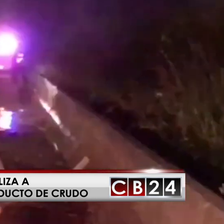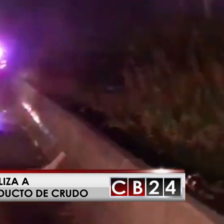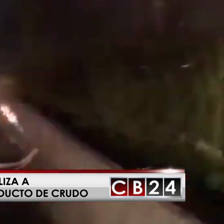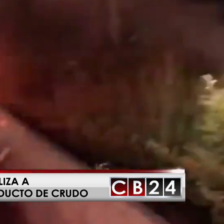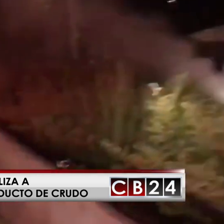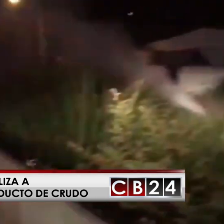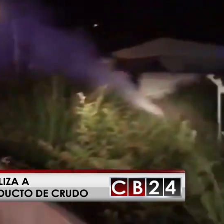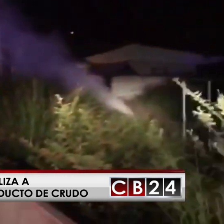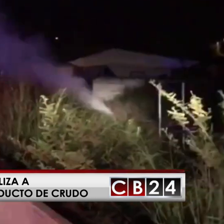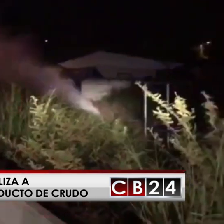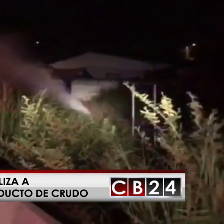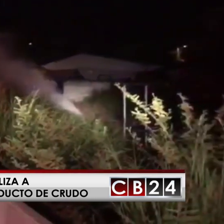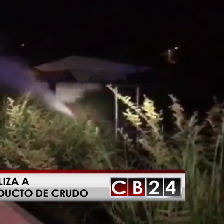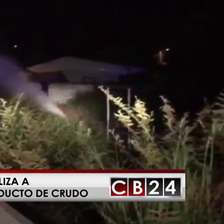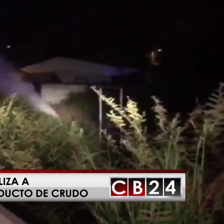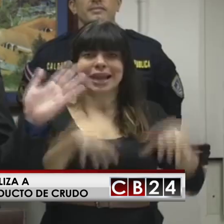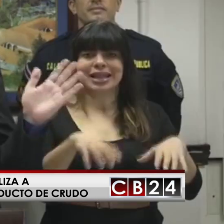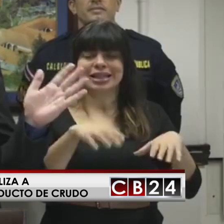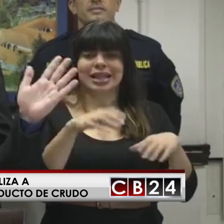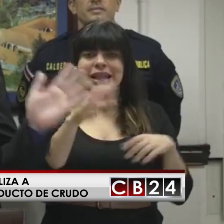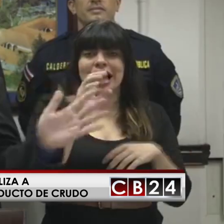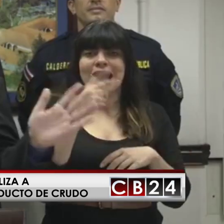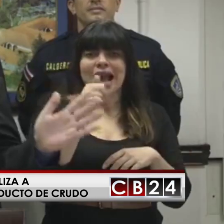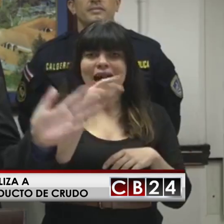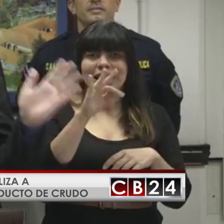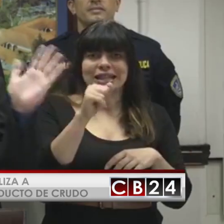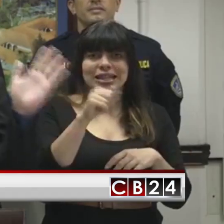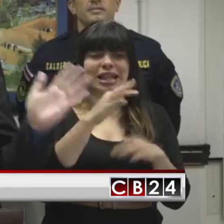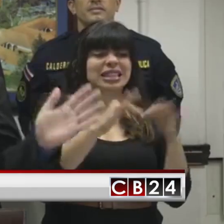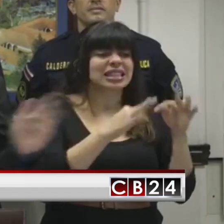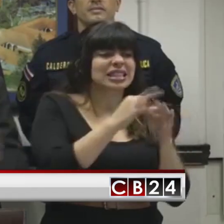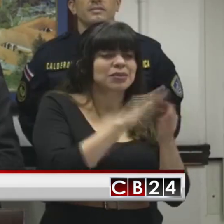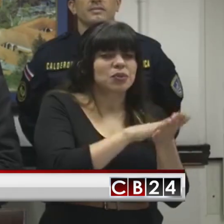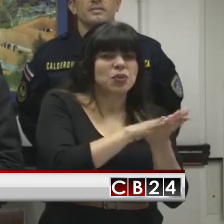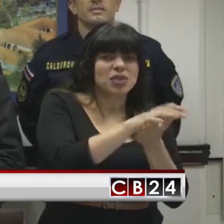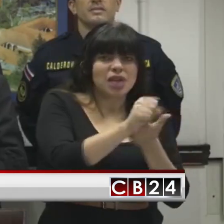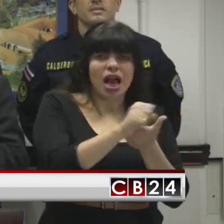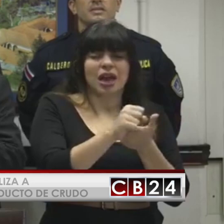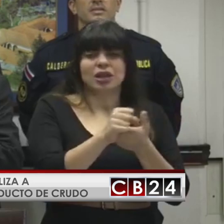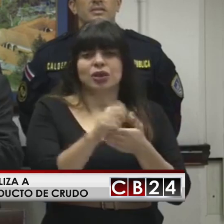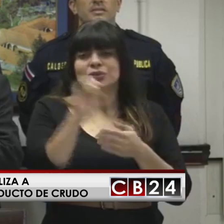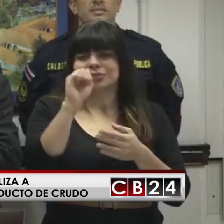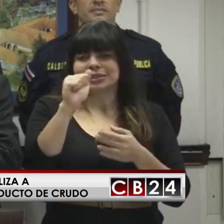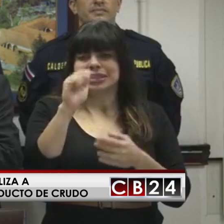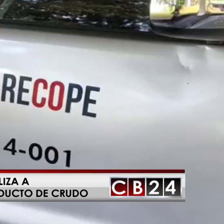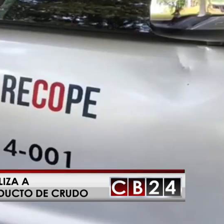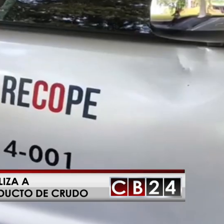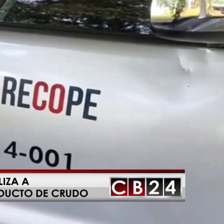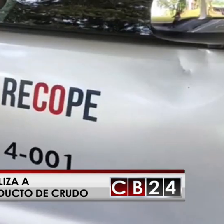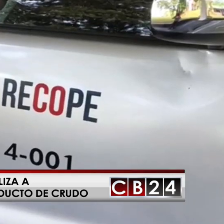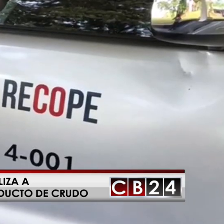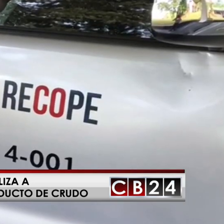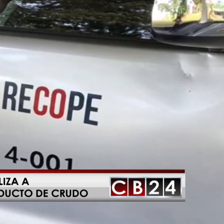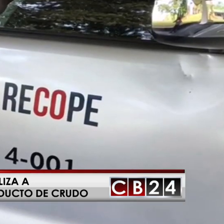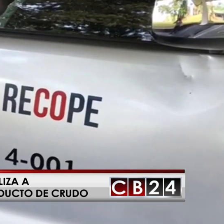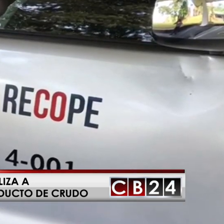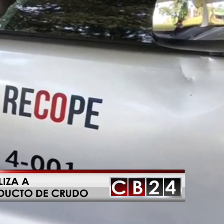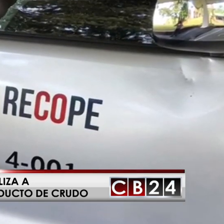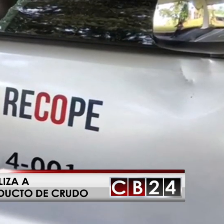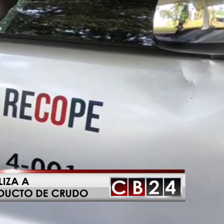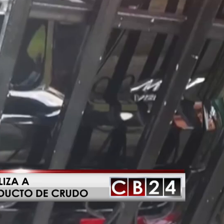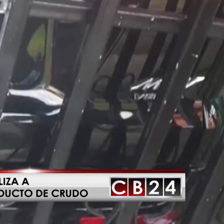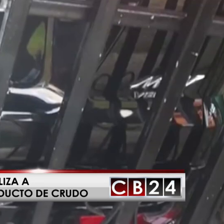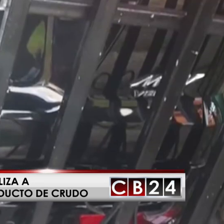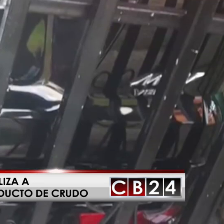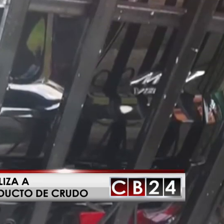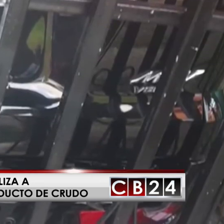afectar el plantel de La Garita con este tipo de atentado, sabotaje. Además, estas amenazas a funcionarios